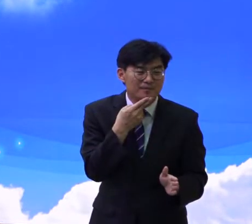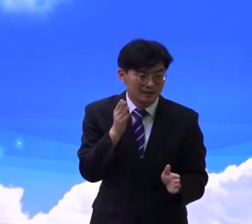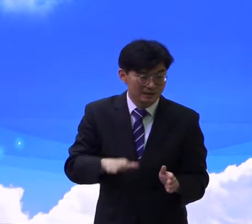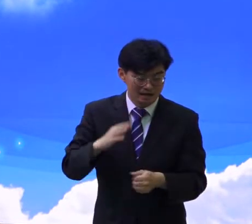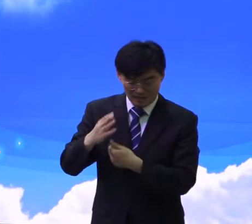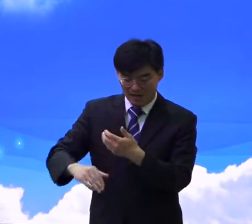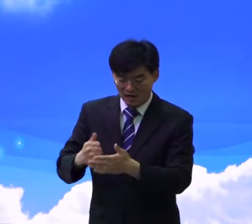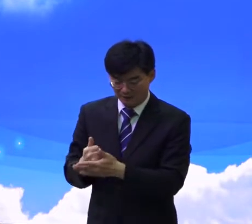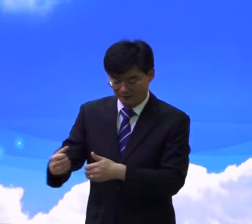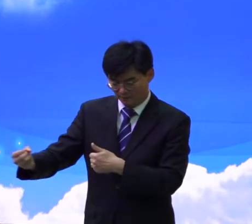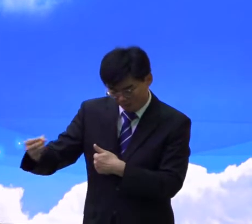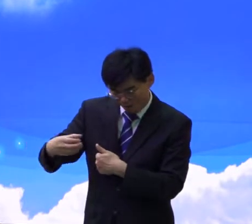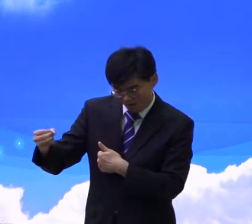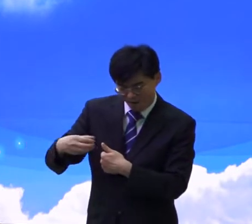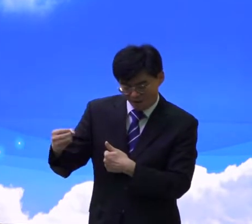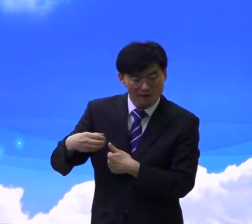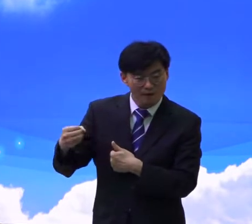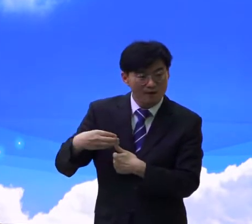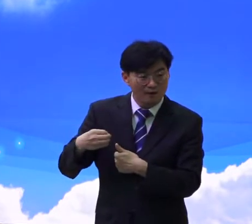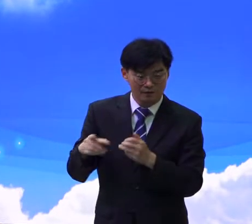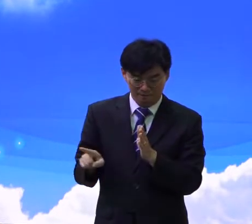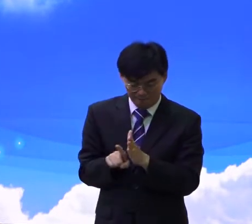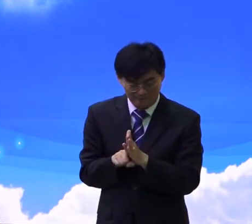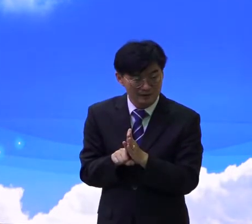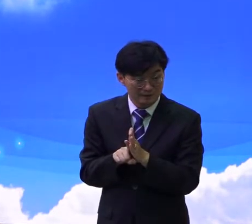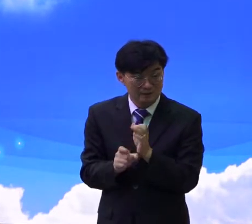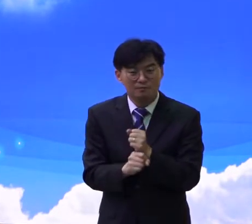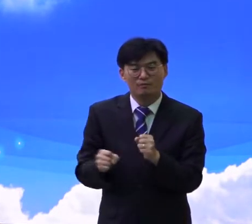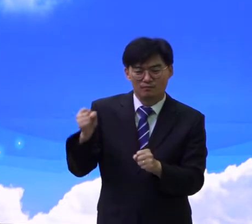달리는 말과도 경주할 사람들입니다.